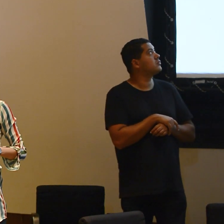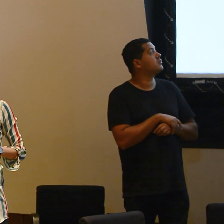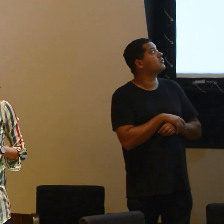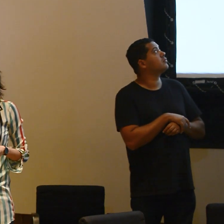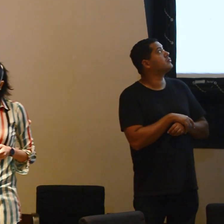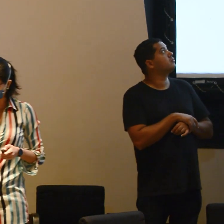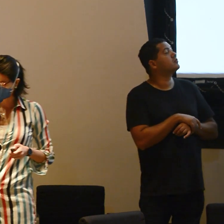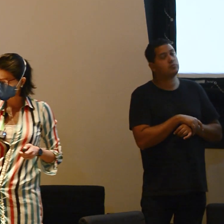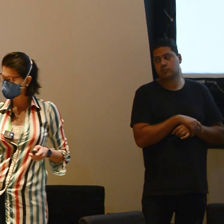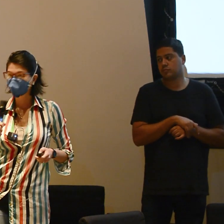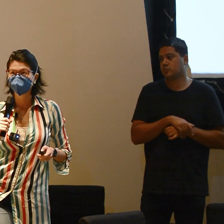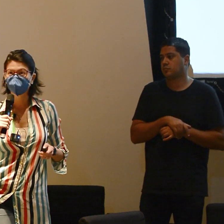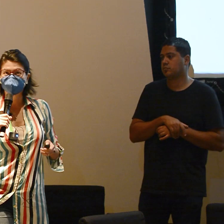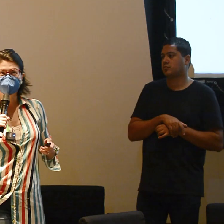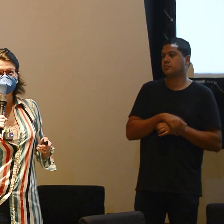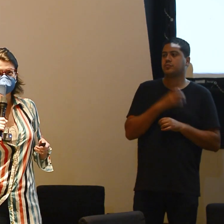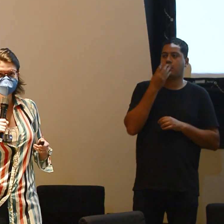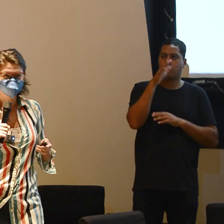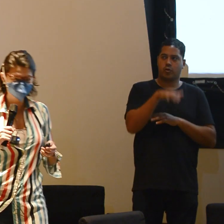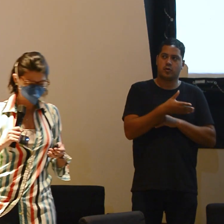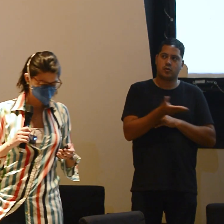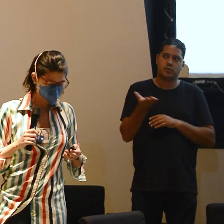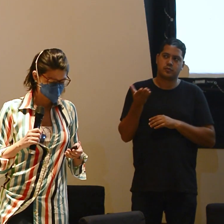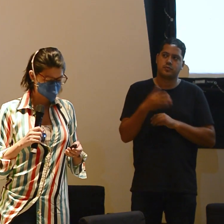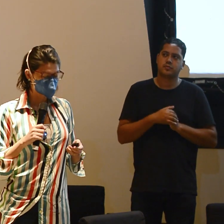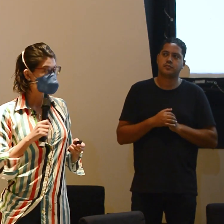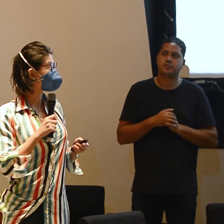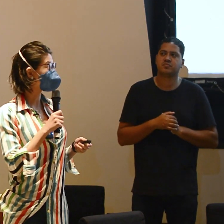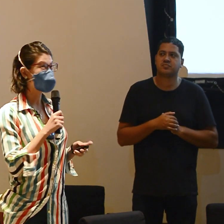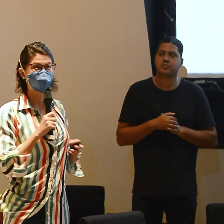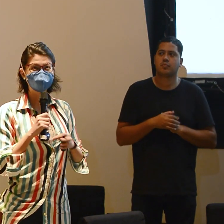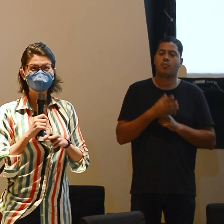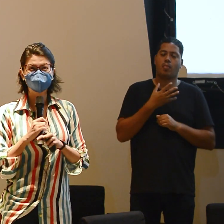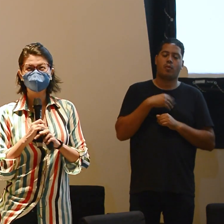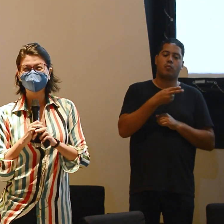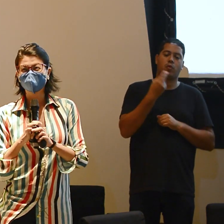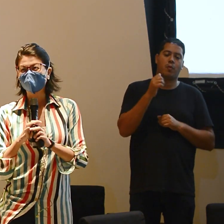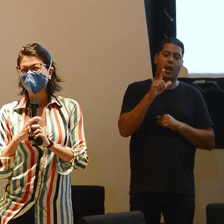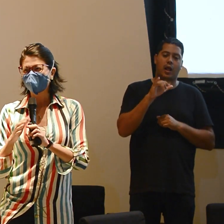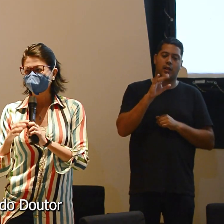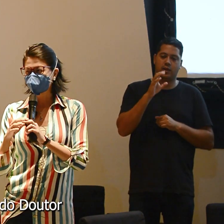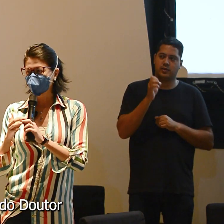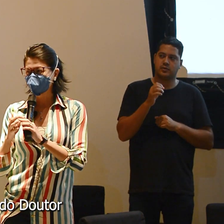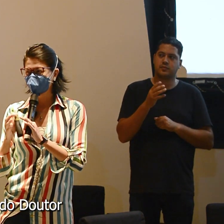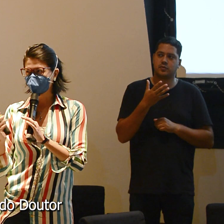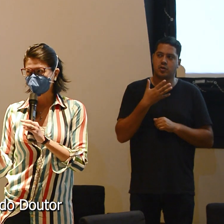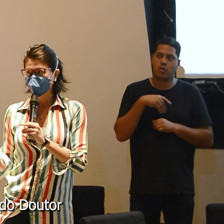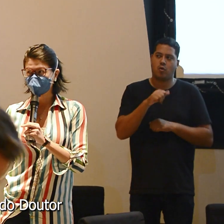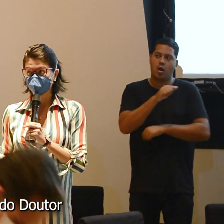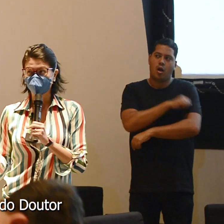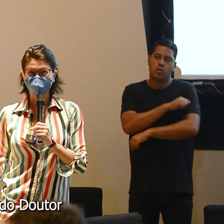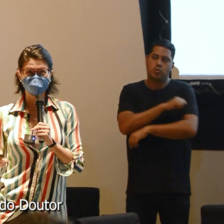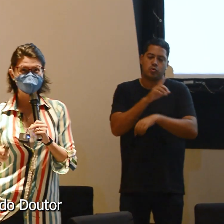falo aqui. Boa tarde. Meu nome é Alice, eu sou aluna de